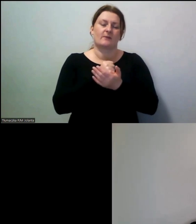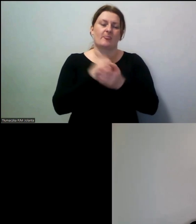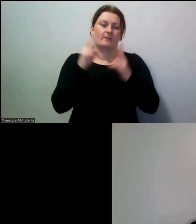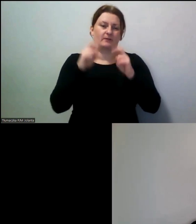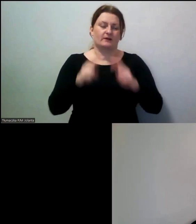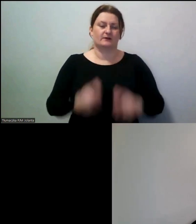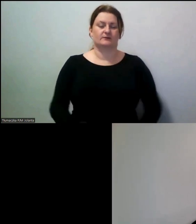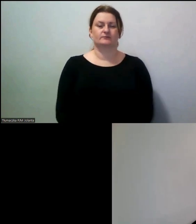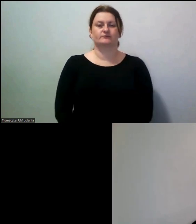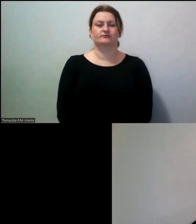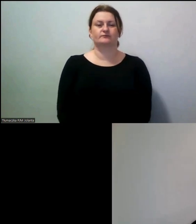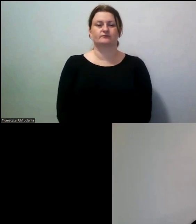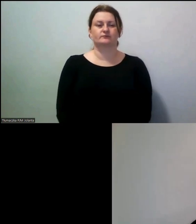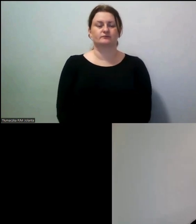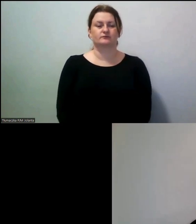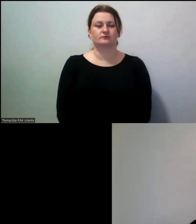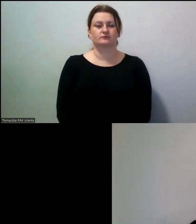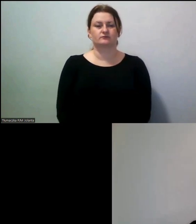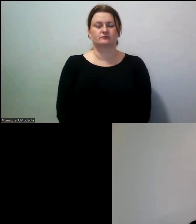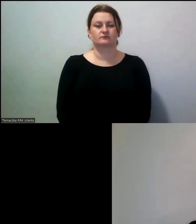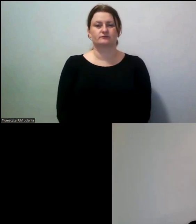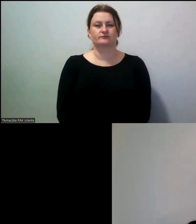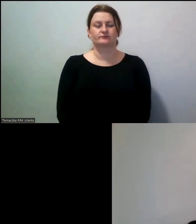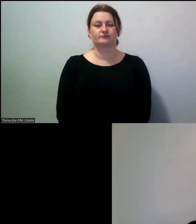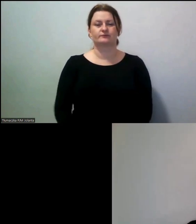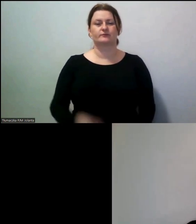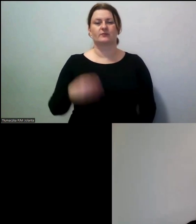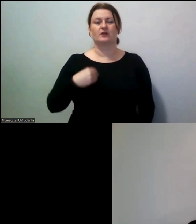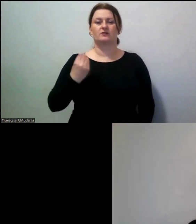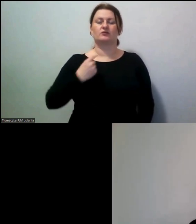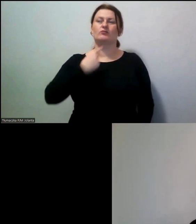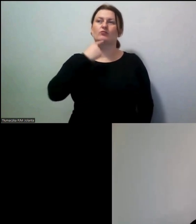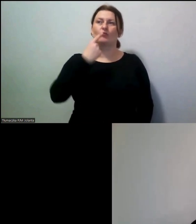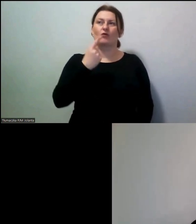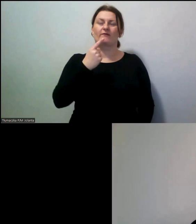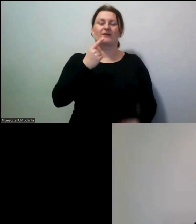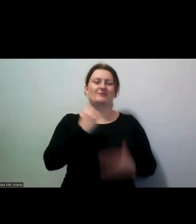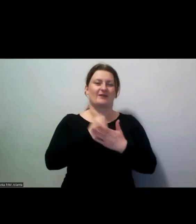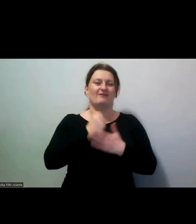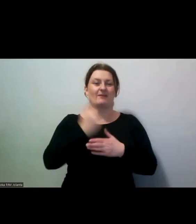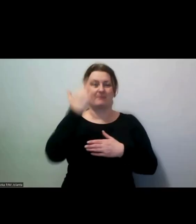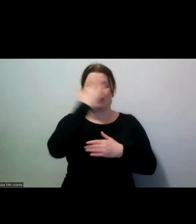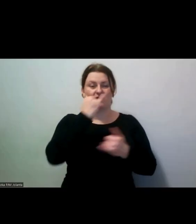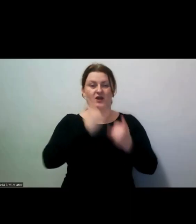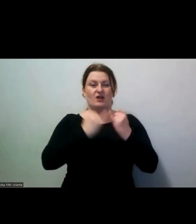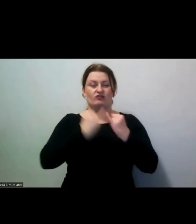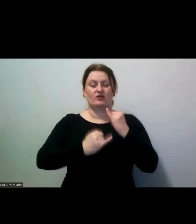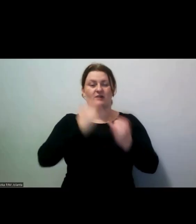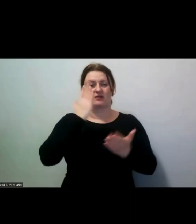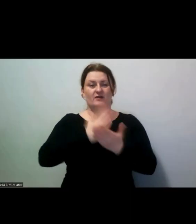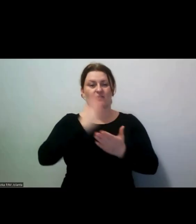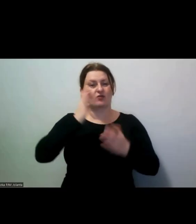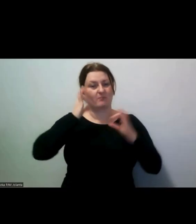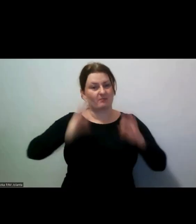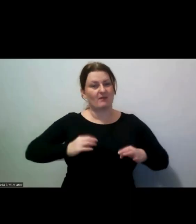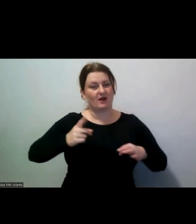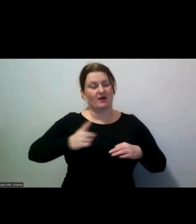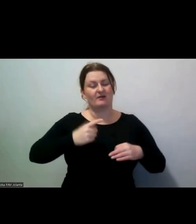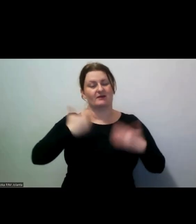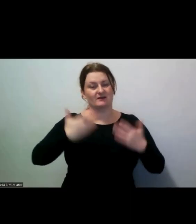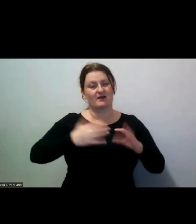badania. Ja się trochę odniosę do tego marzenia i może powiem, że jeśli się tylko panie zdecydują kontynuować swoją przygodę